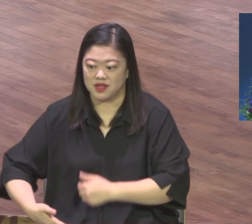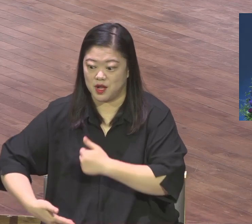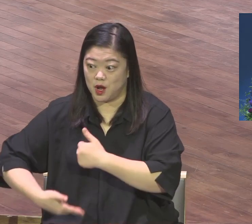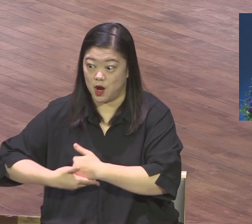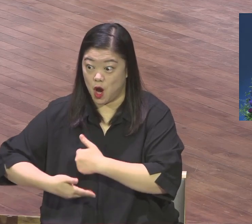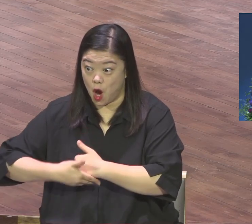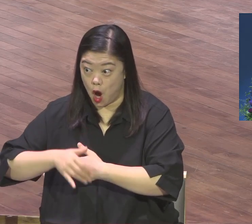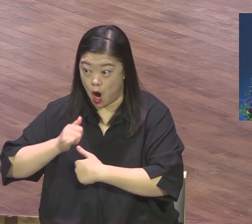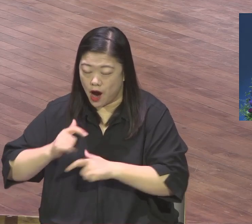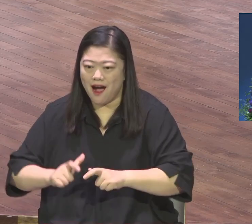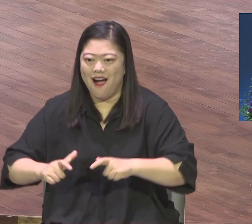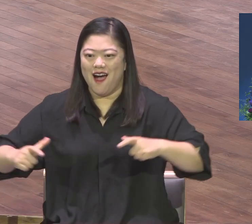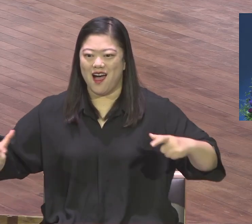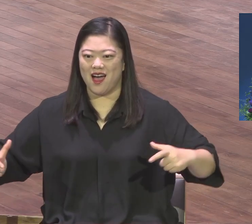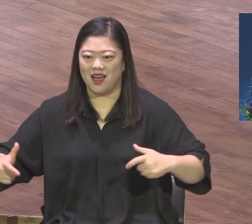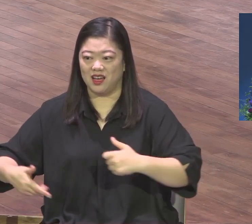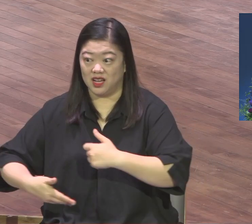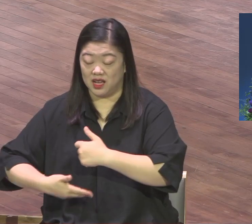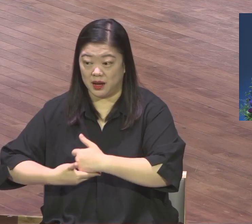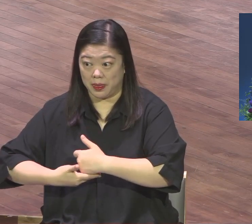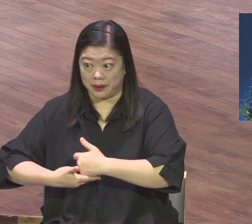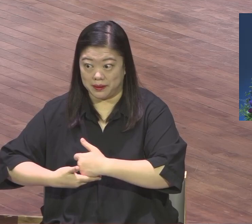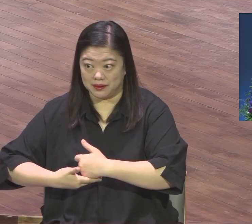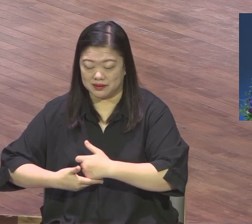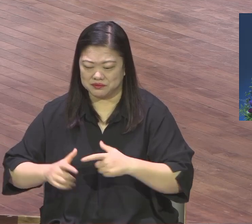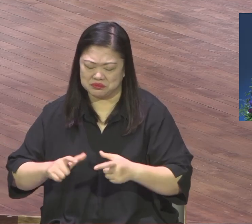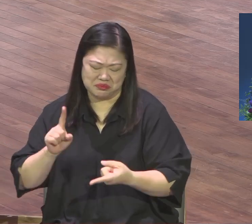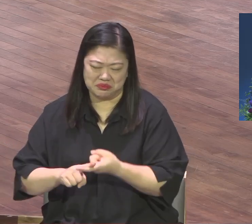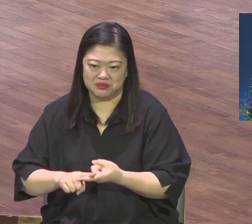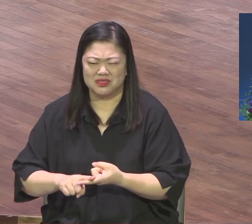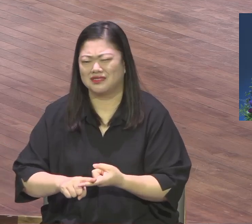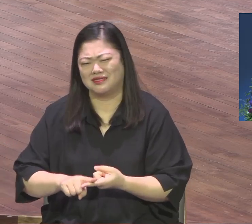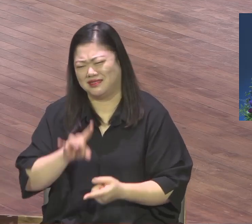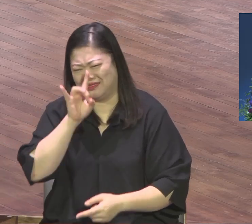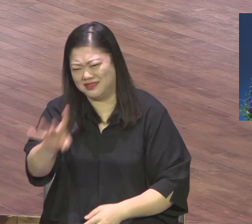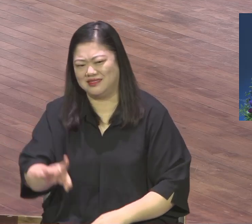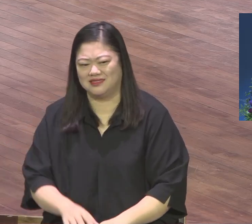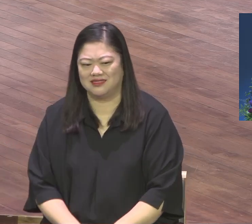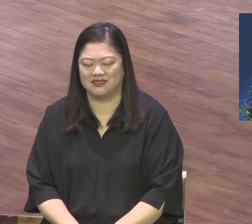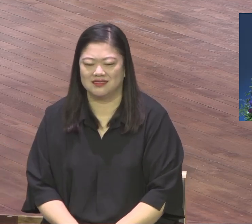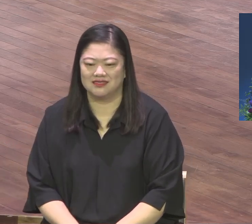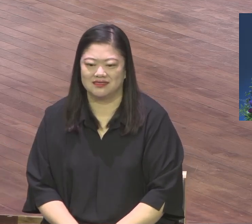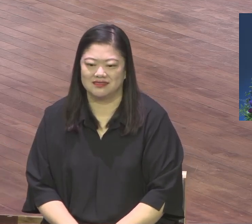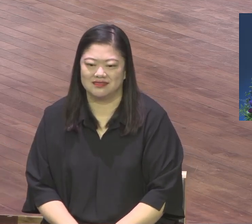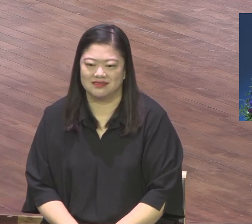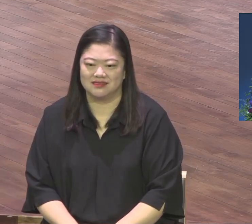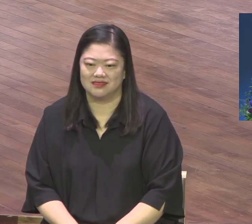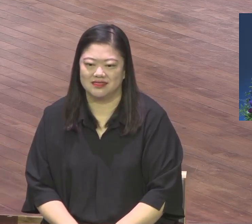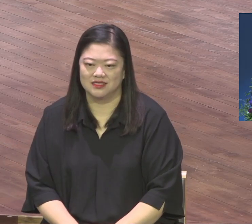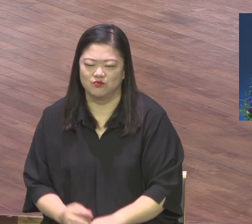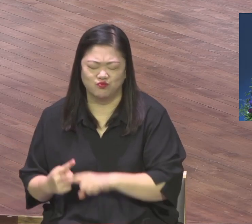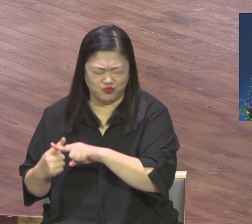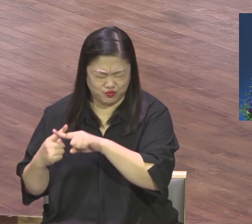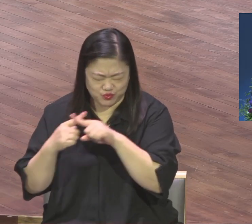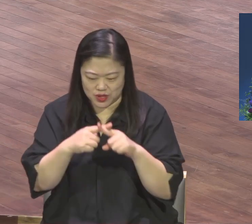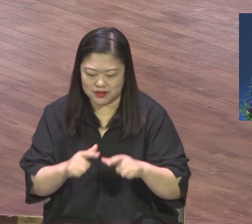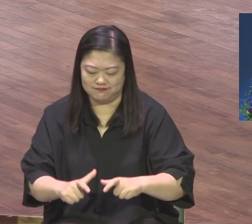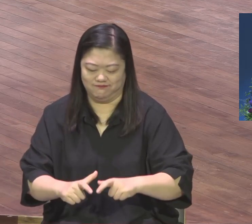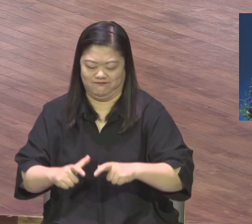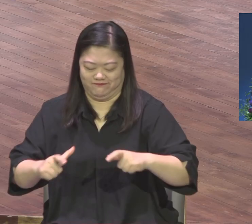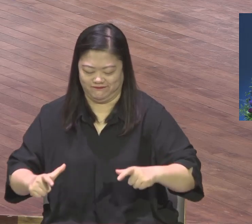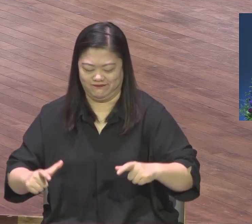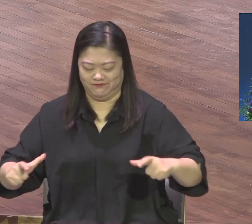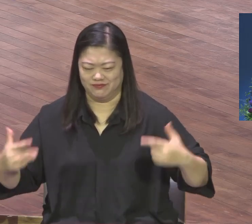아니에요. 성령의 사람은 그게 정상이라고. 그런데 성령 없는 사람은 죽었다 깨나도 안 됩니다. 자라질